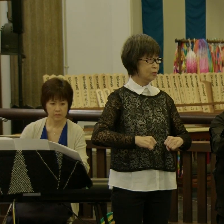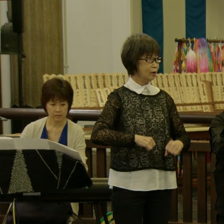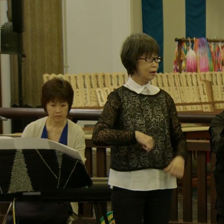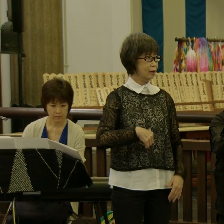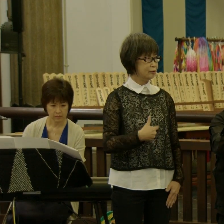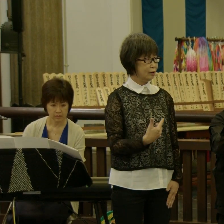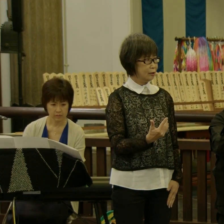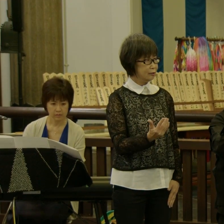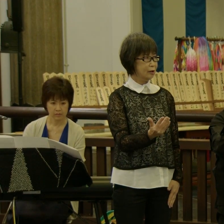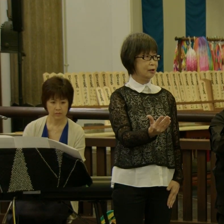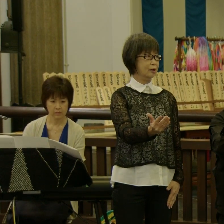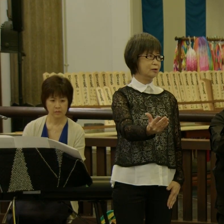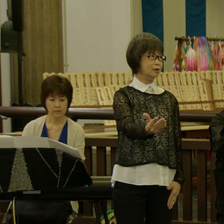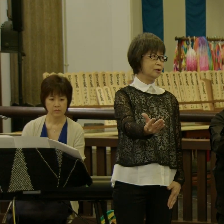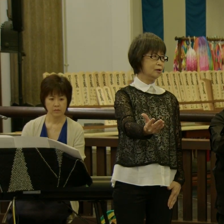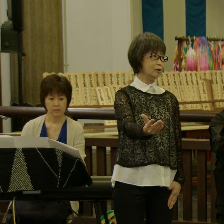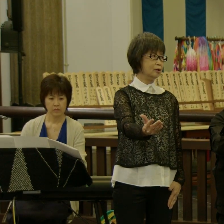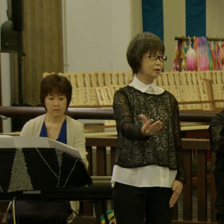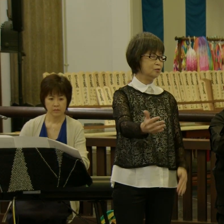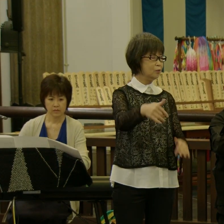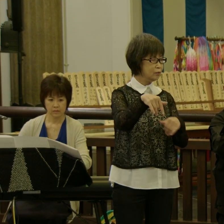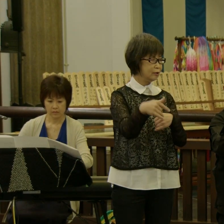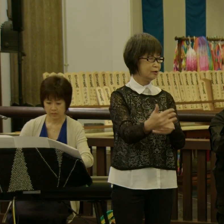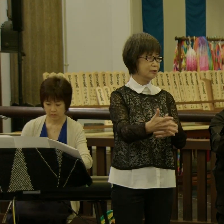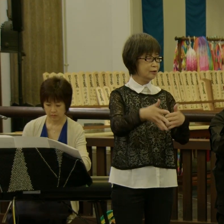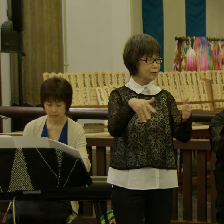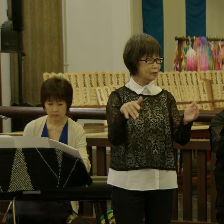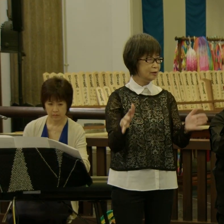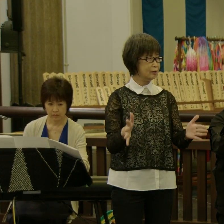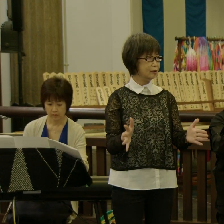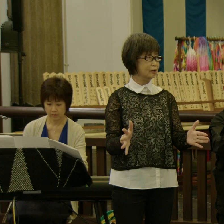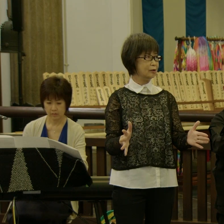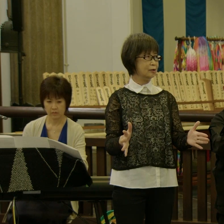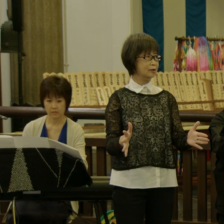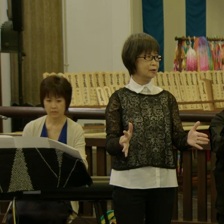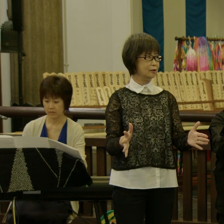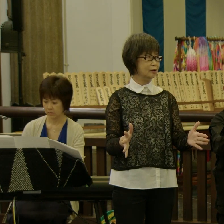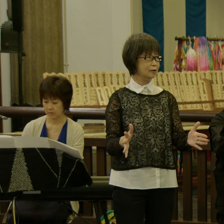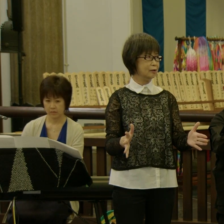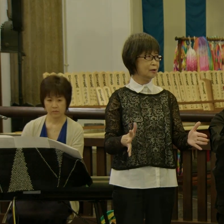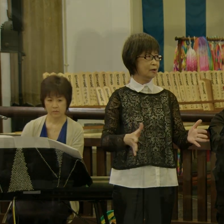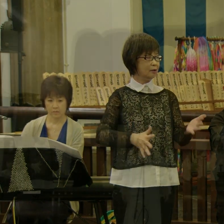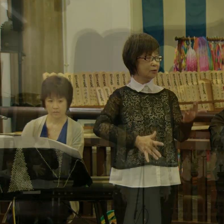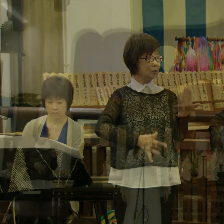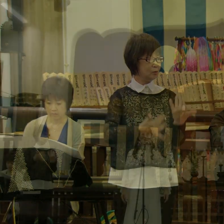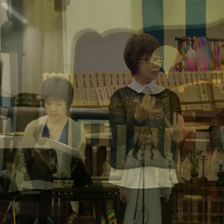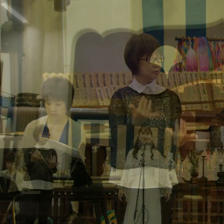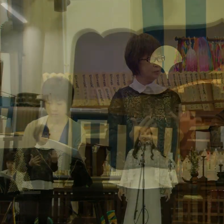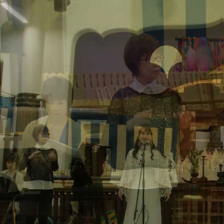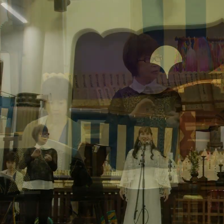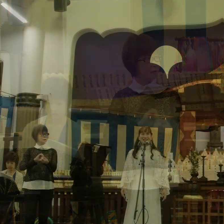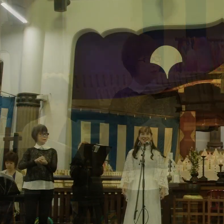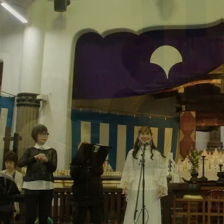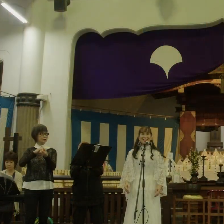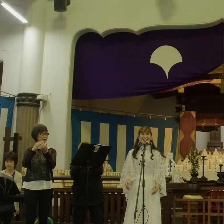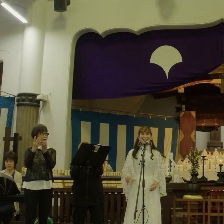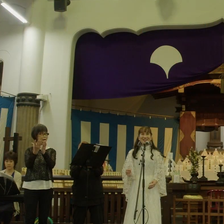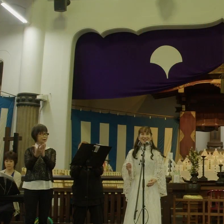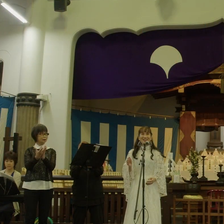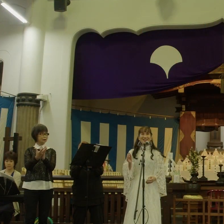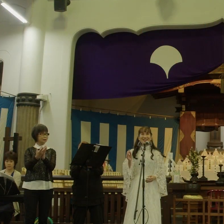あなたの部屋に野の